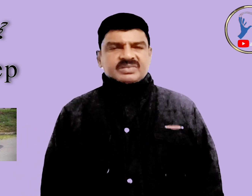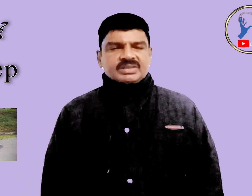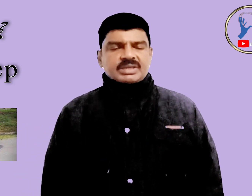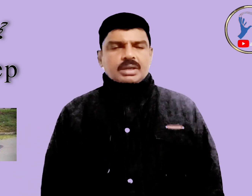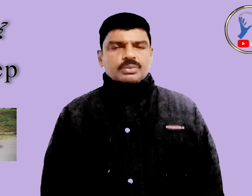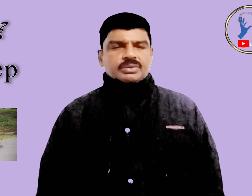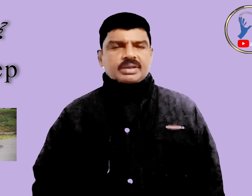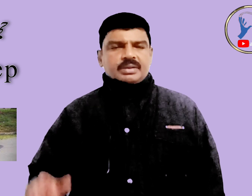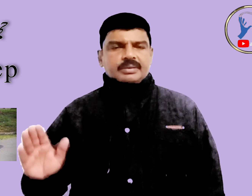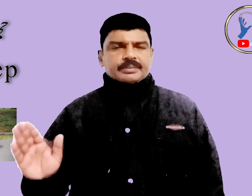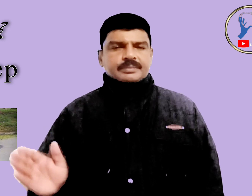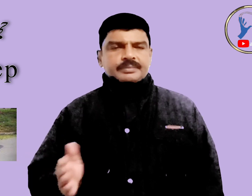झाड़ू देना,